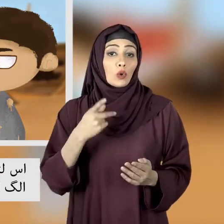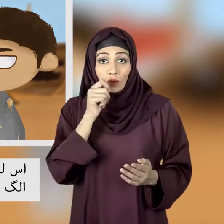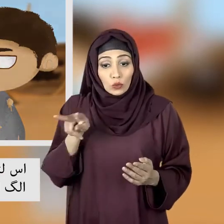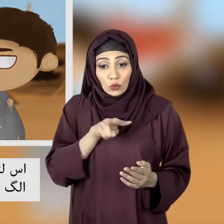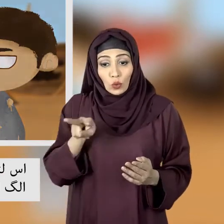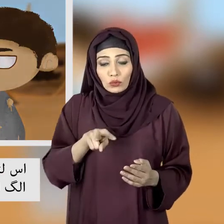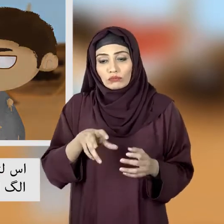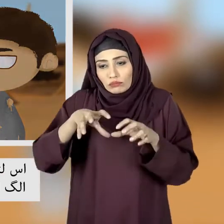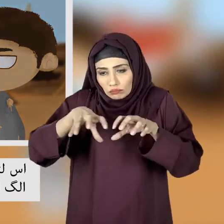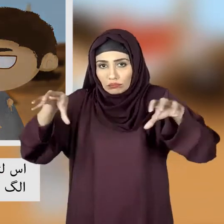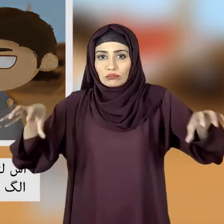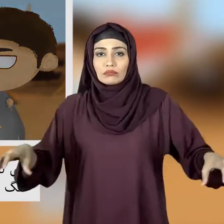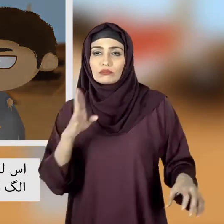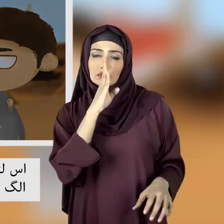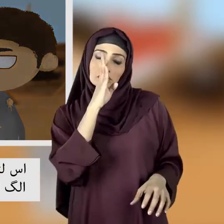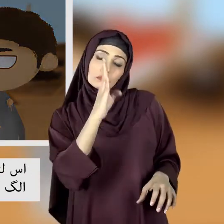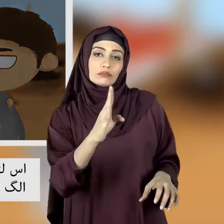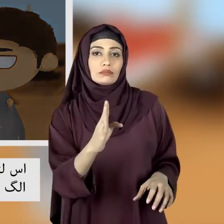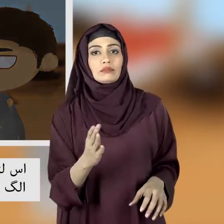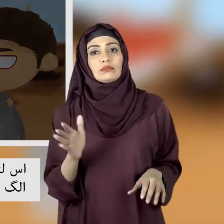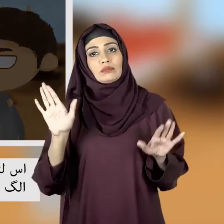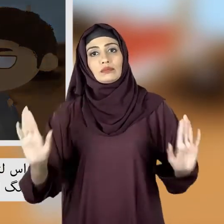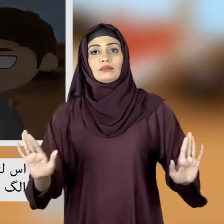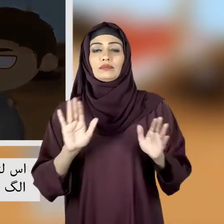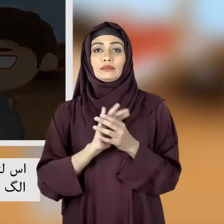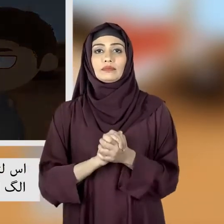کہ دونوں جزیروں کے الگ الگ سمتوں میں جا کر رہیں گے۔